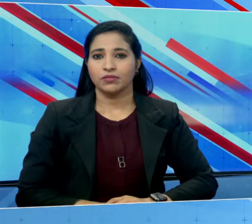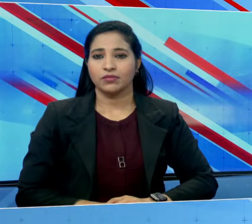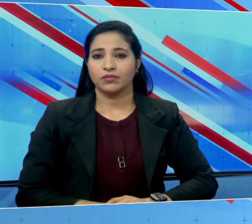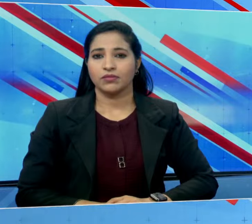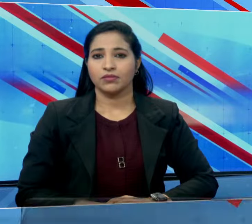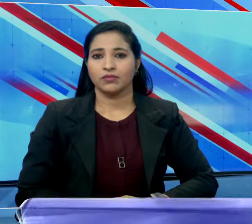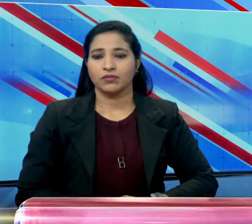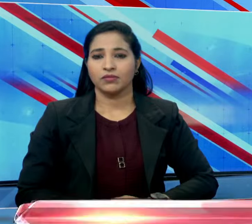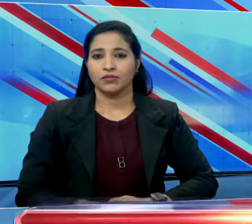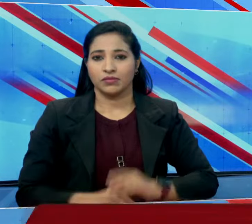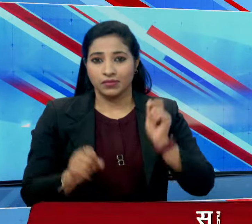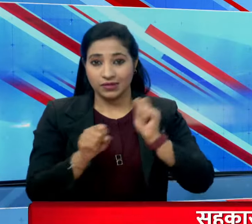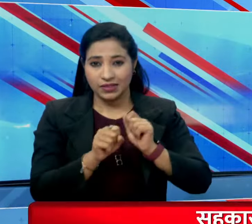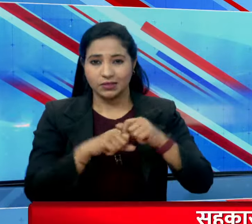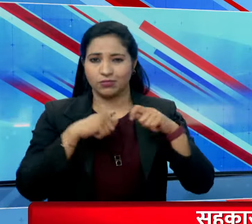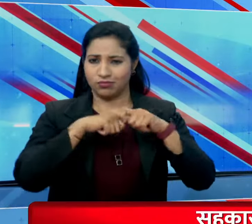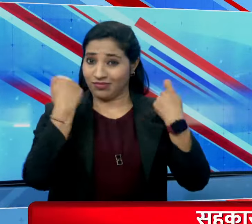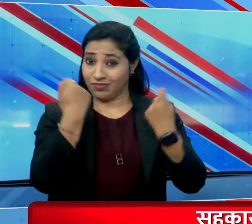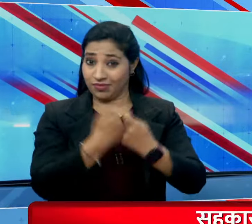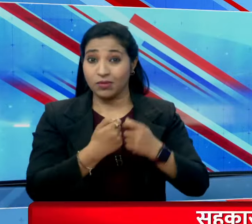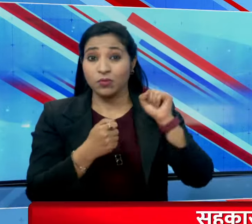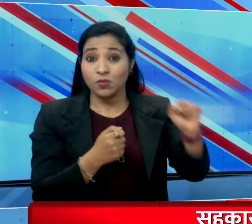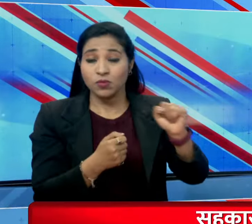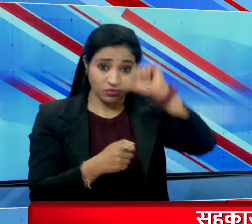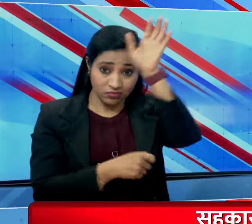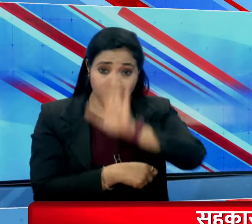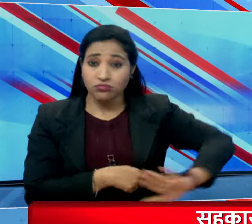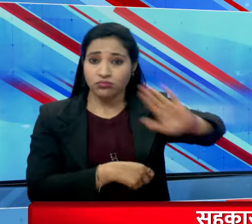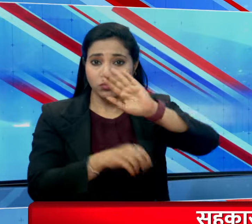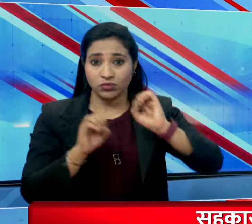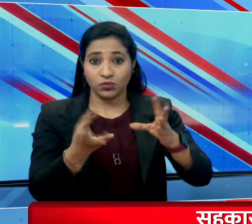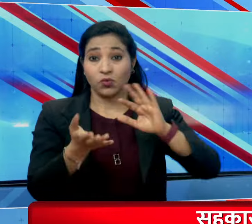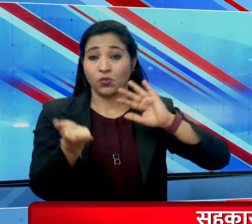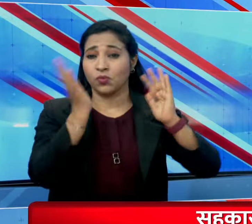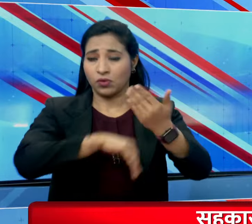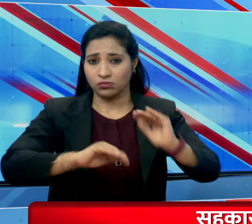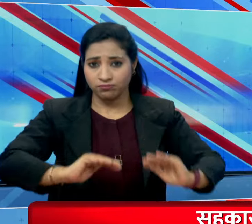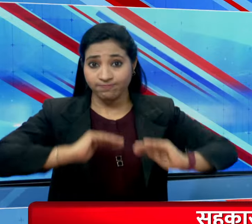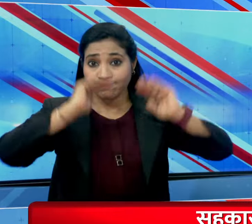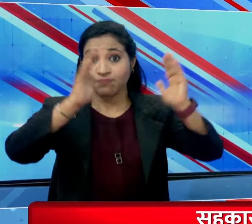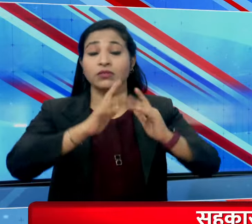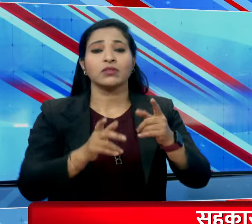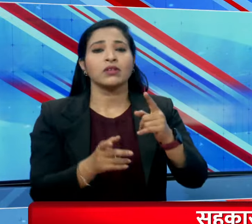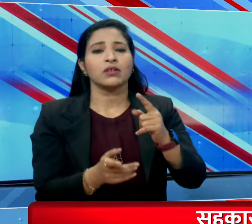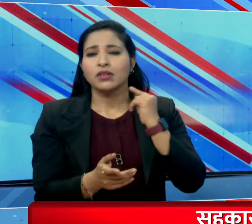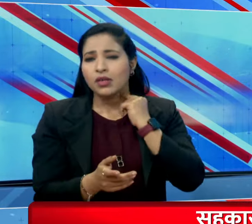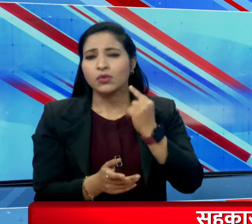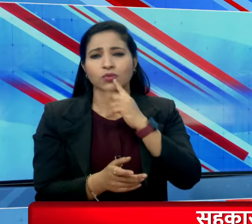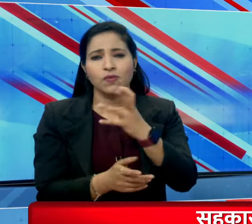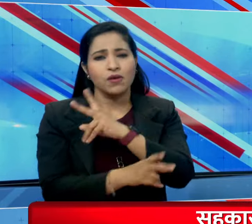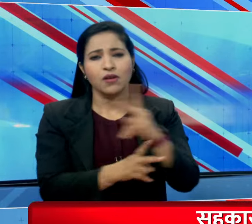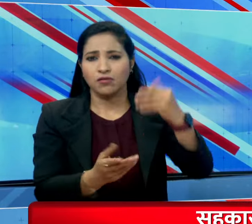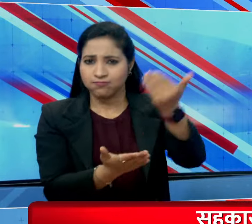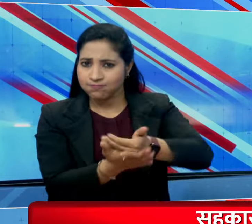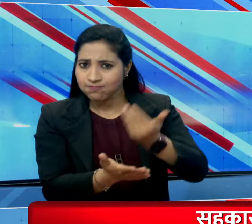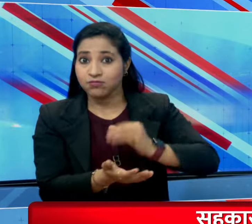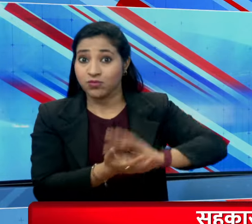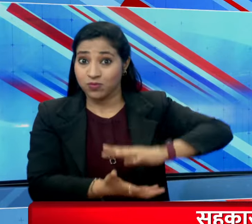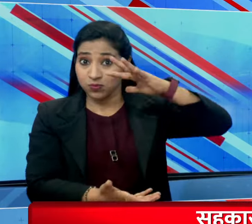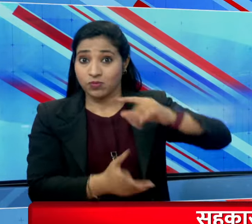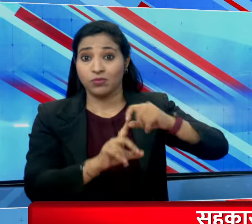यत सहकारिता क्षेत्र में आज देश में शुरू हुई दुनिया की सबसे बड़ी अन्न भंडारण योजना पीएम मोदी ने